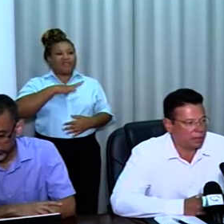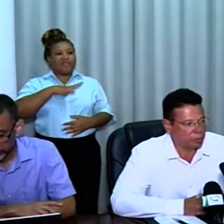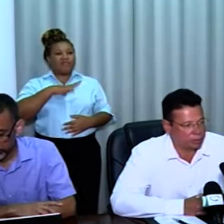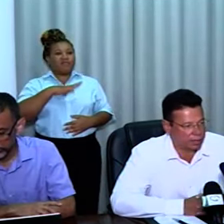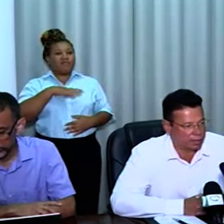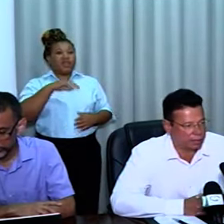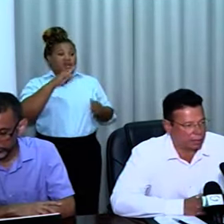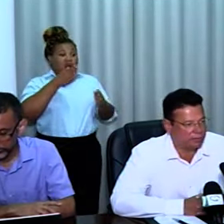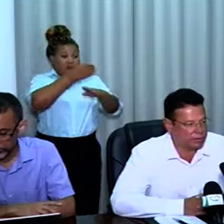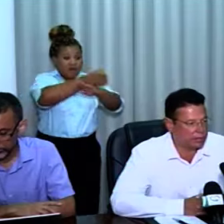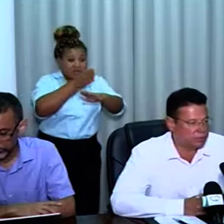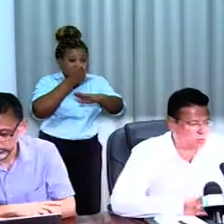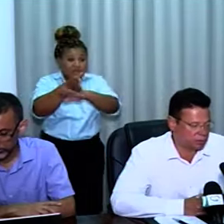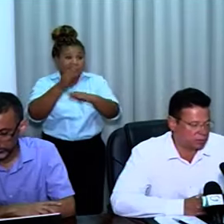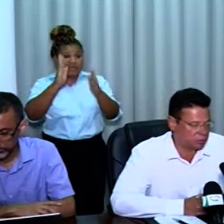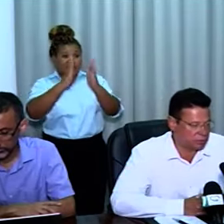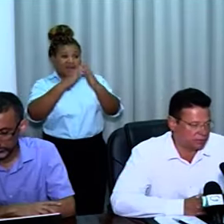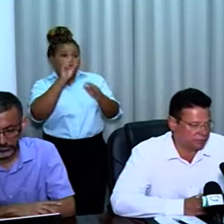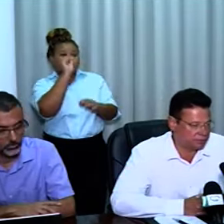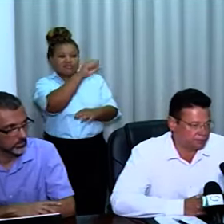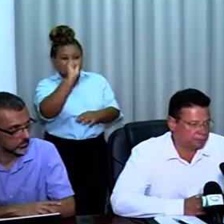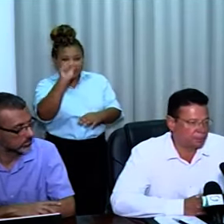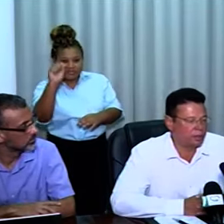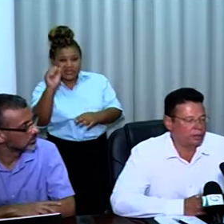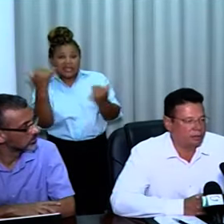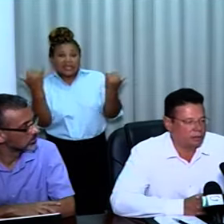capable de gagner contact avec ça, les gens qui testent positif.